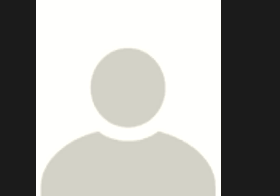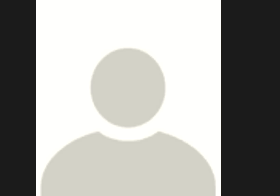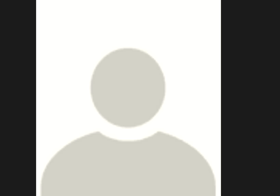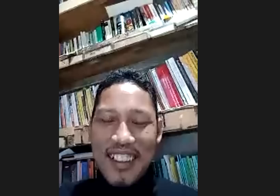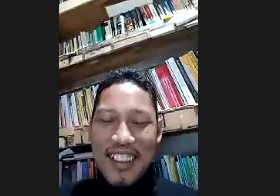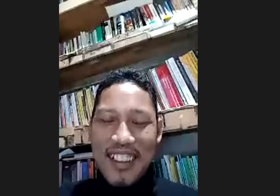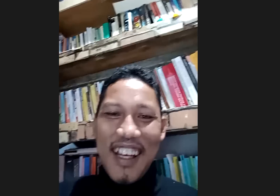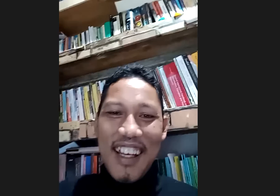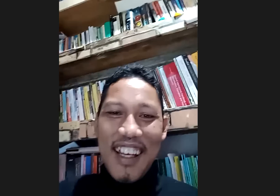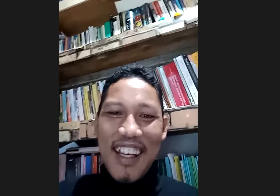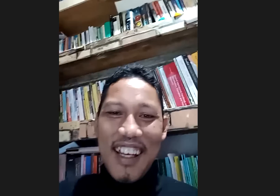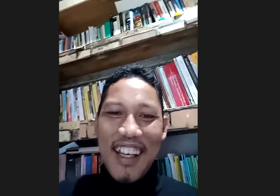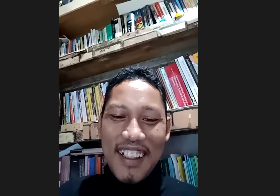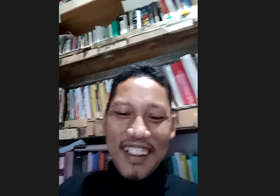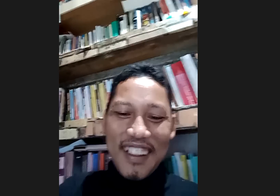Iya.